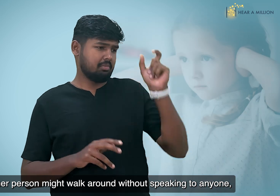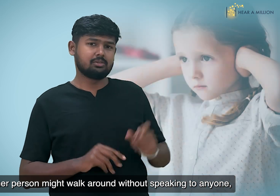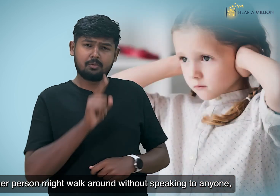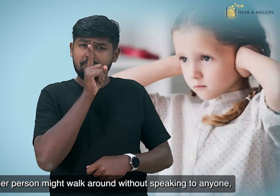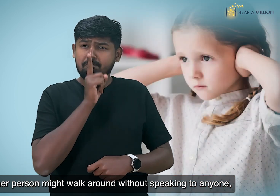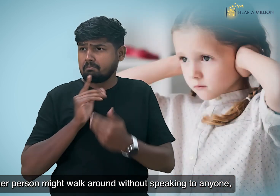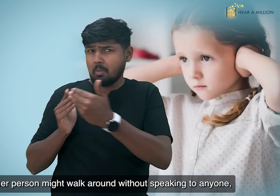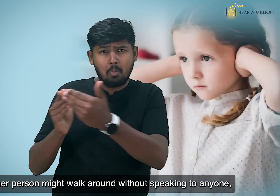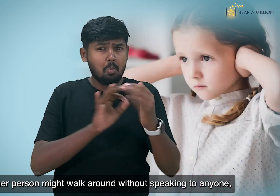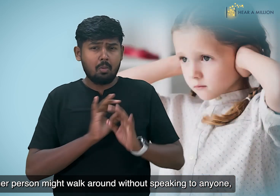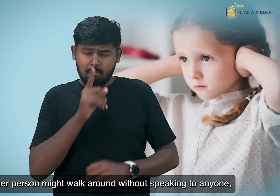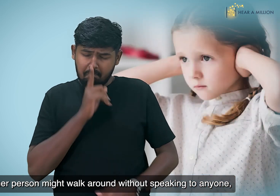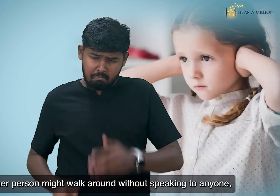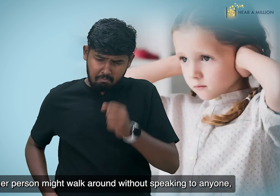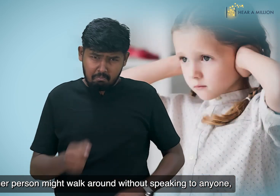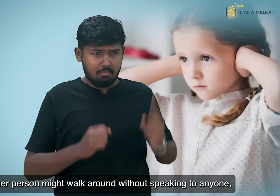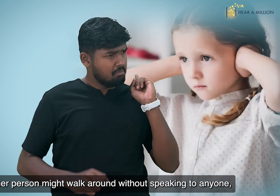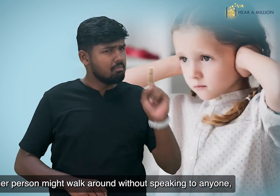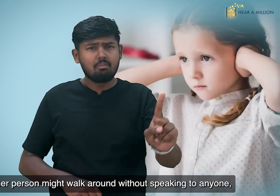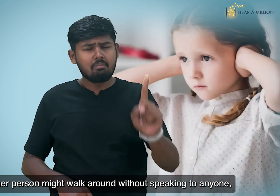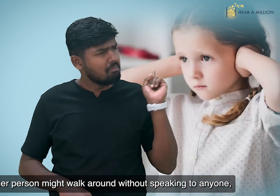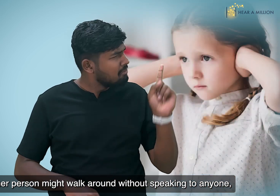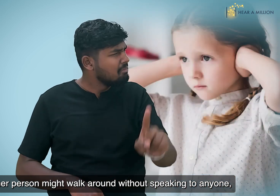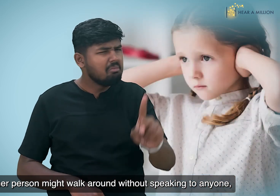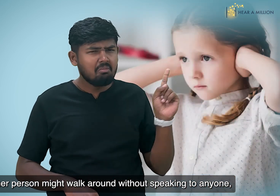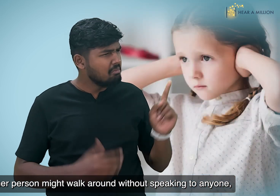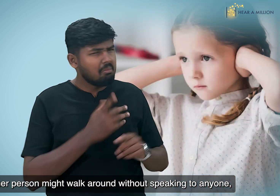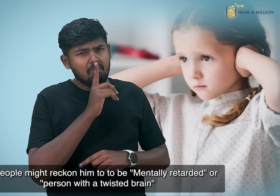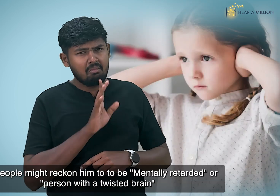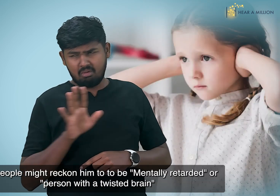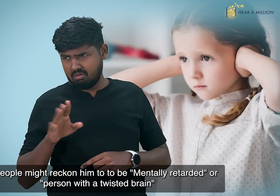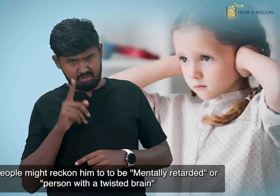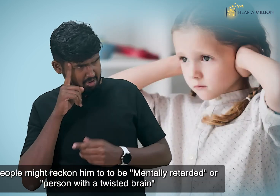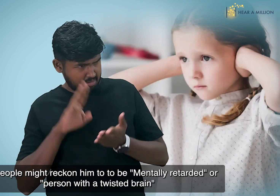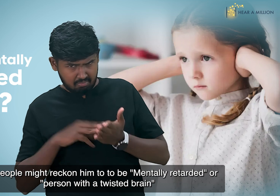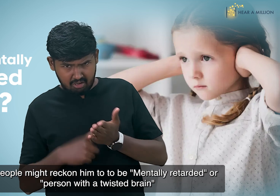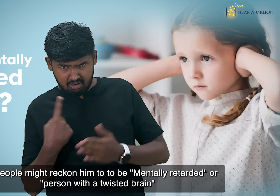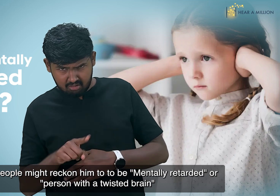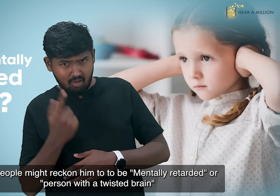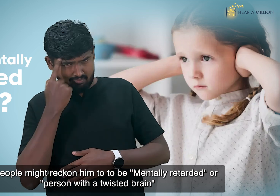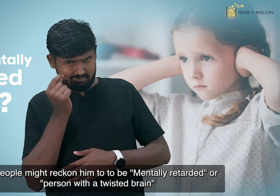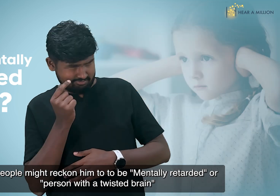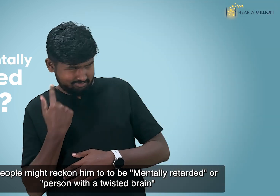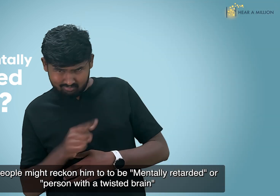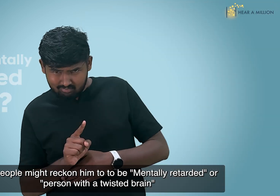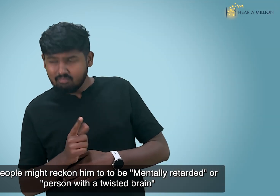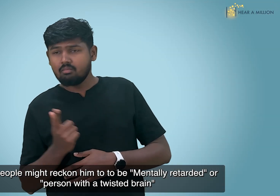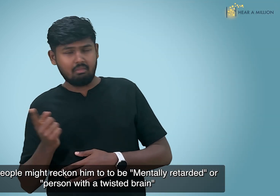या फिर कोई अन्य व्यक्ति बिना किसी से बात करे घूमते जा रहा है, तो लोग उसे मानसिक रूप से मंदबुद्धि या व्यक्ति समझते हैं जिसमें दिमाग कम